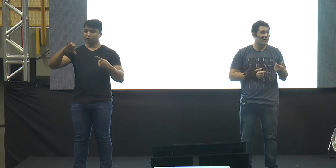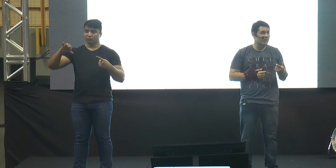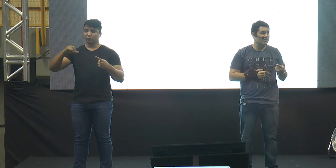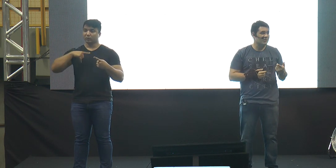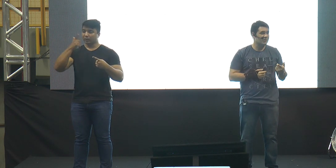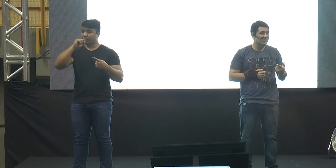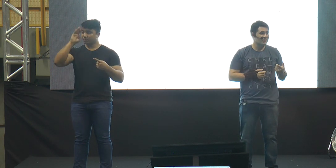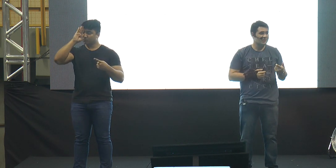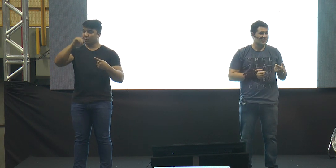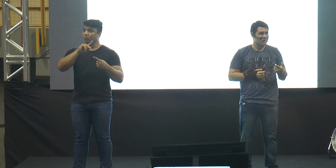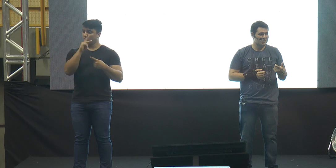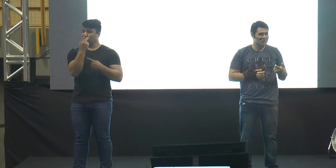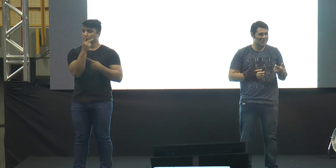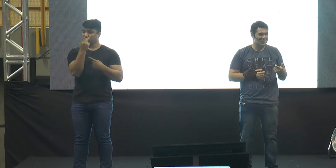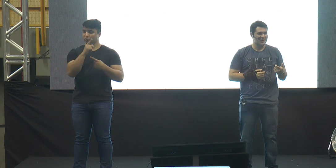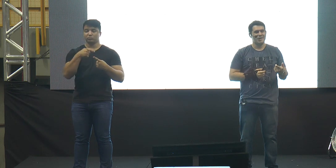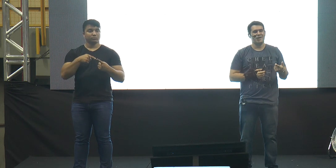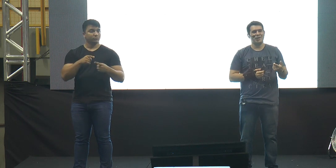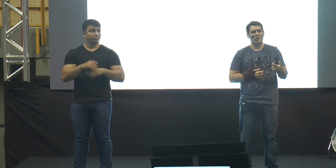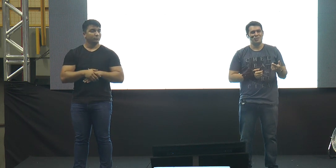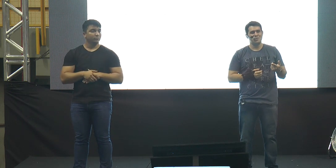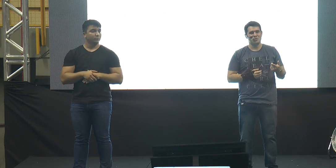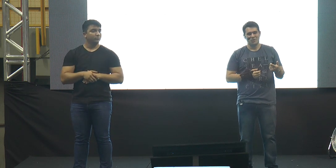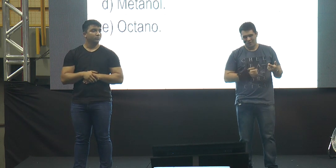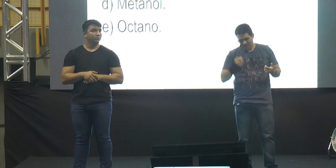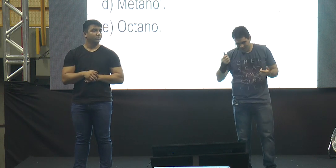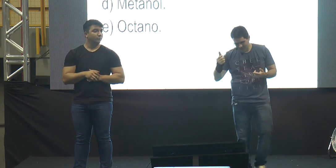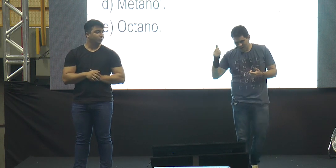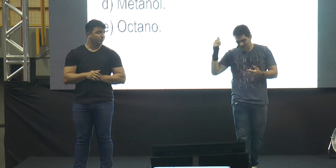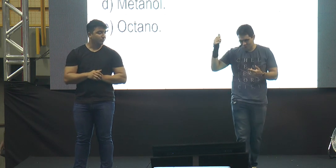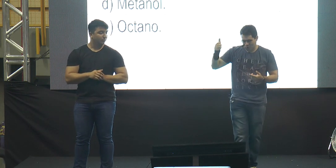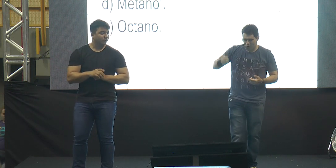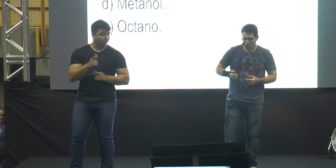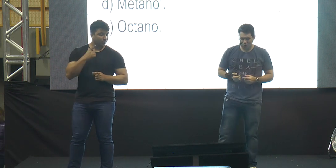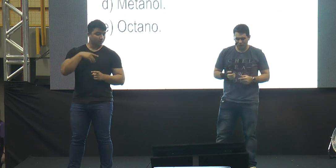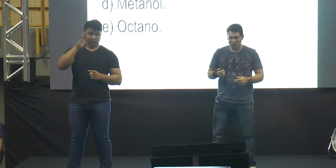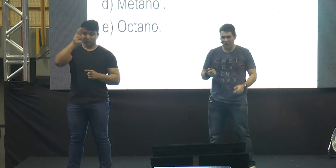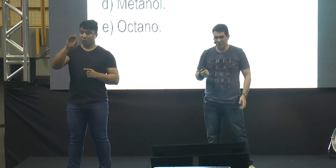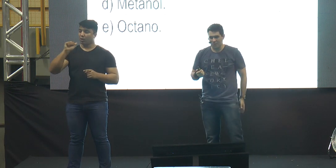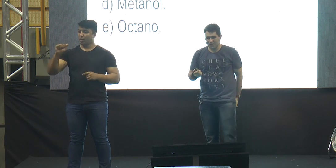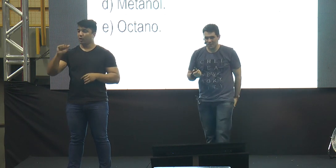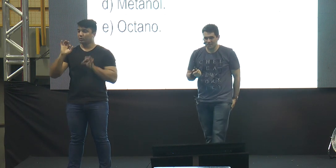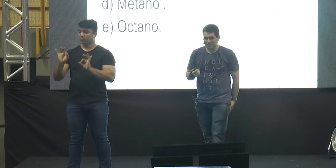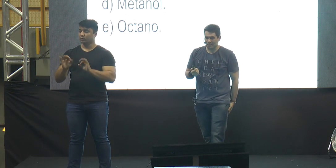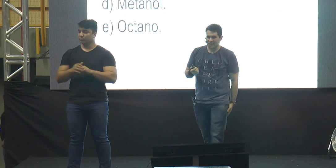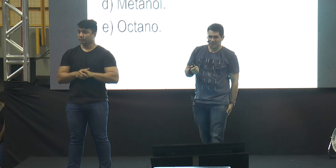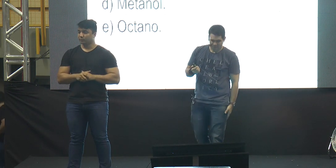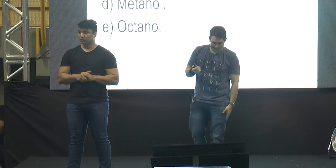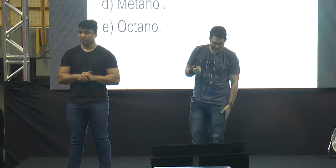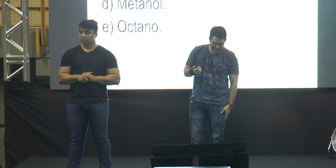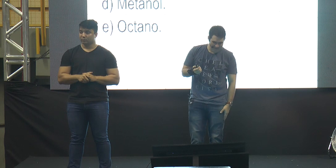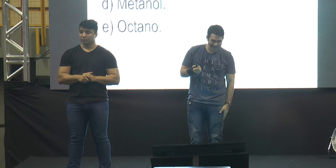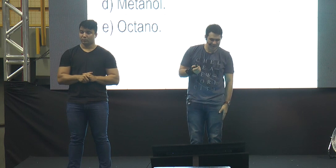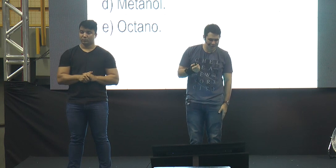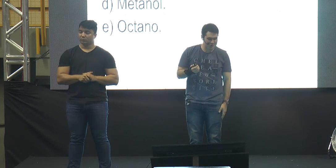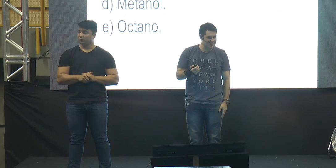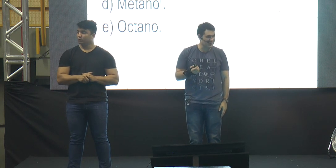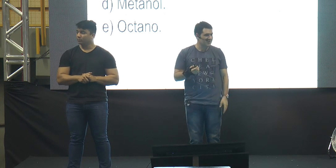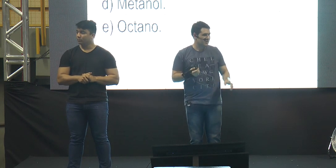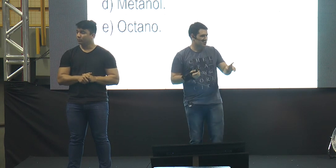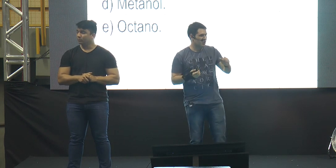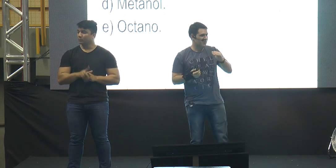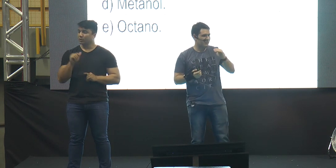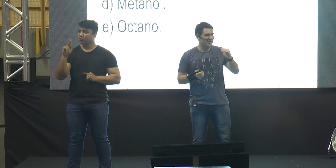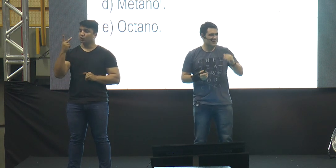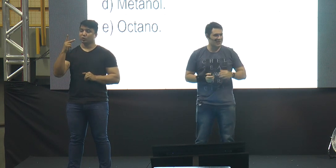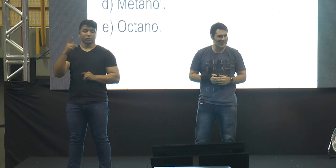47,9. Quem é o melhor ainda? O hidrogênio. E galera, ó, nesse caso, qual o combustível que eu marco? A,